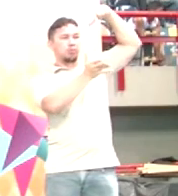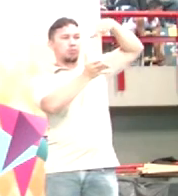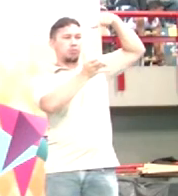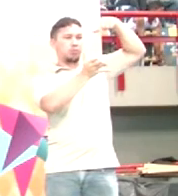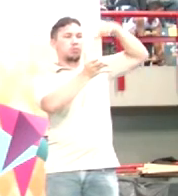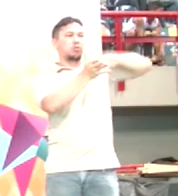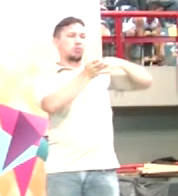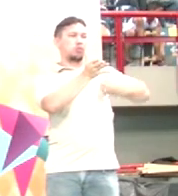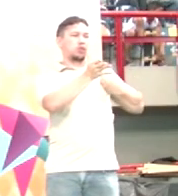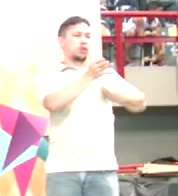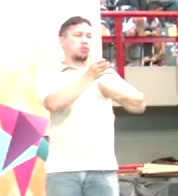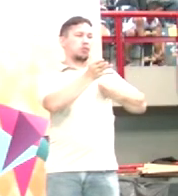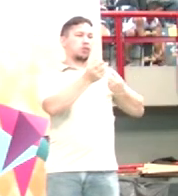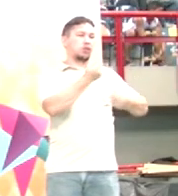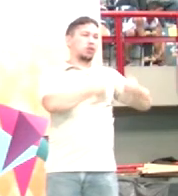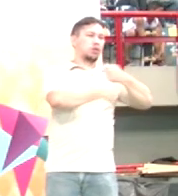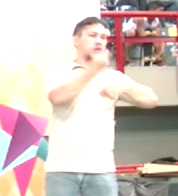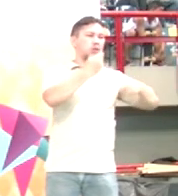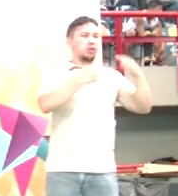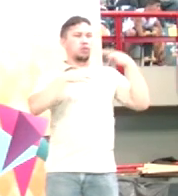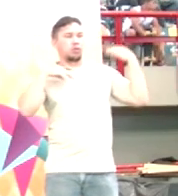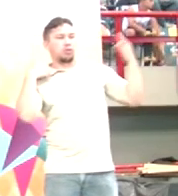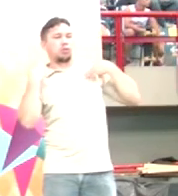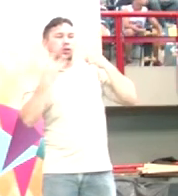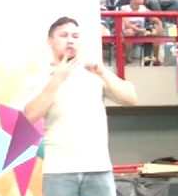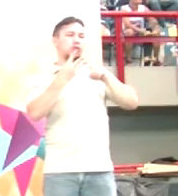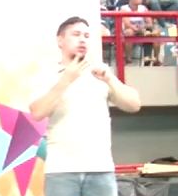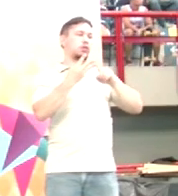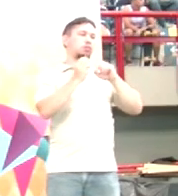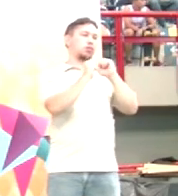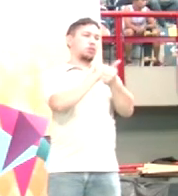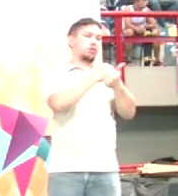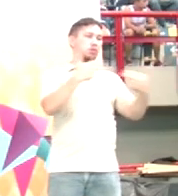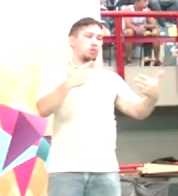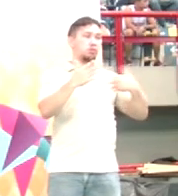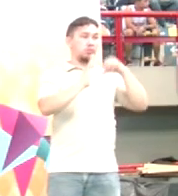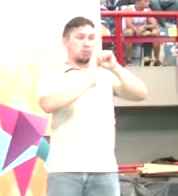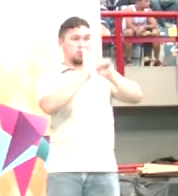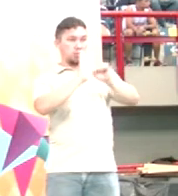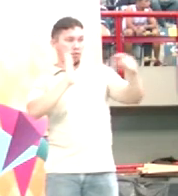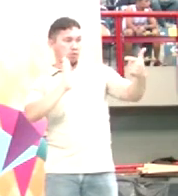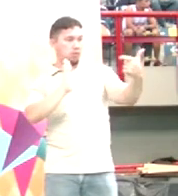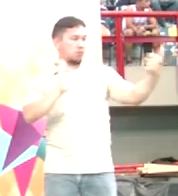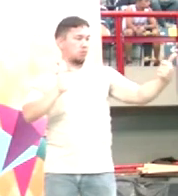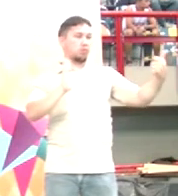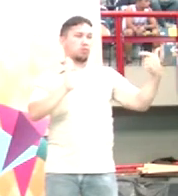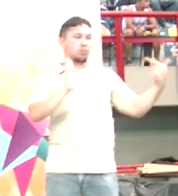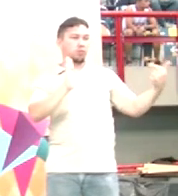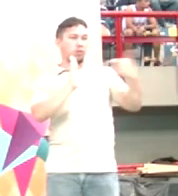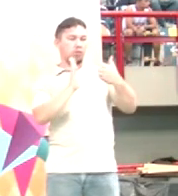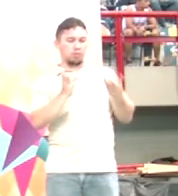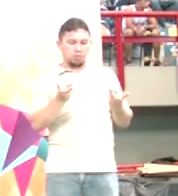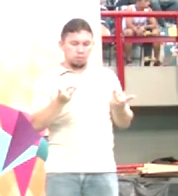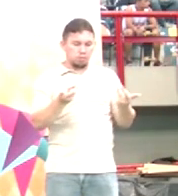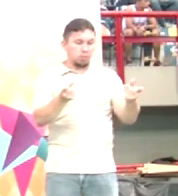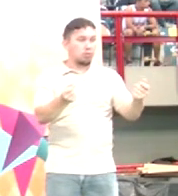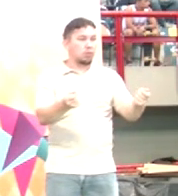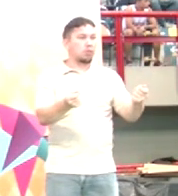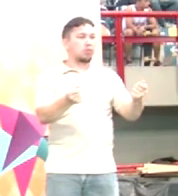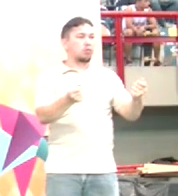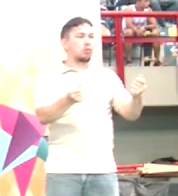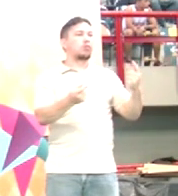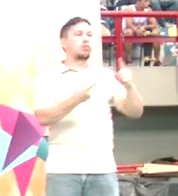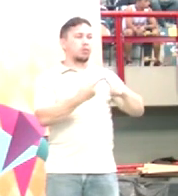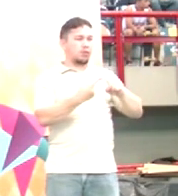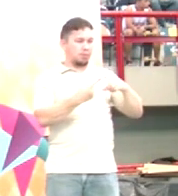negócios, de turismo e de esporte. Então, no século 21, nós já podemos contar a Jornada